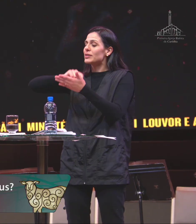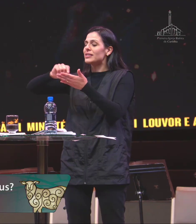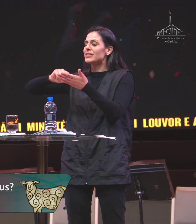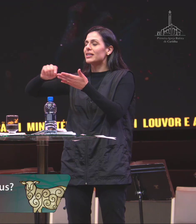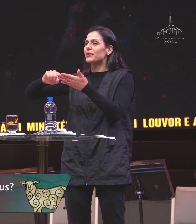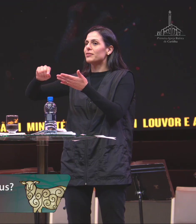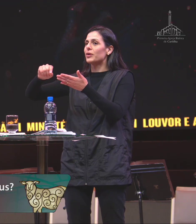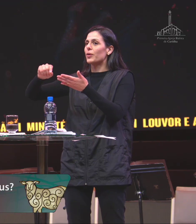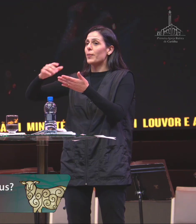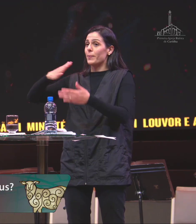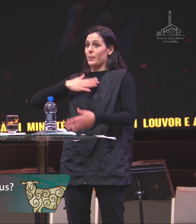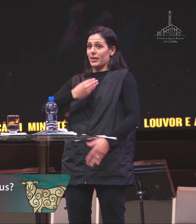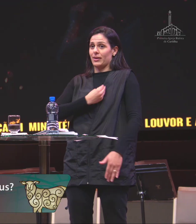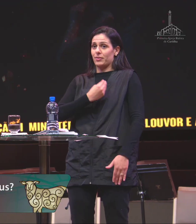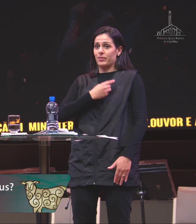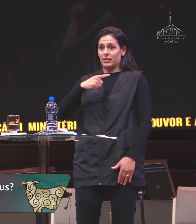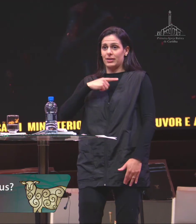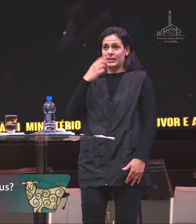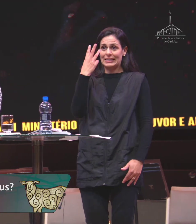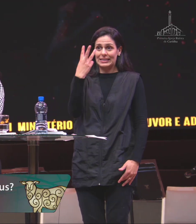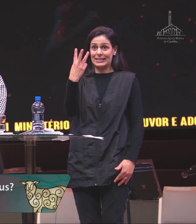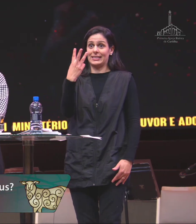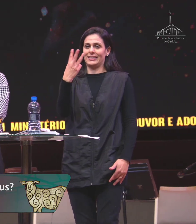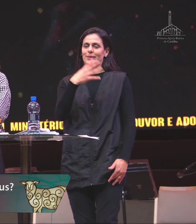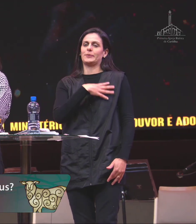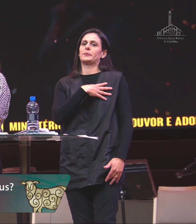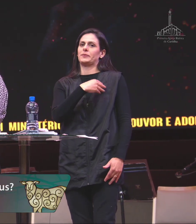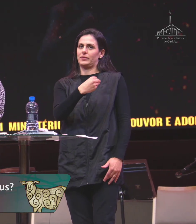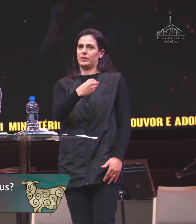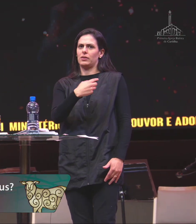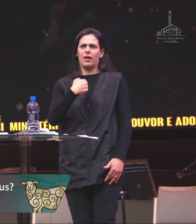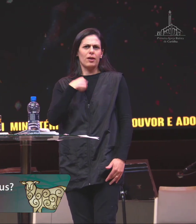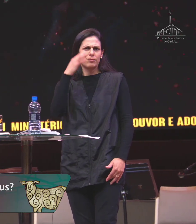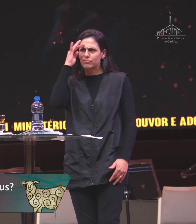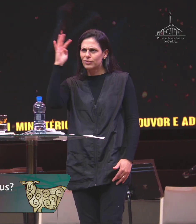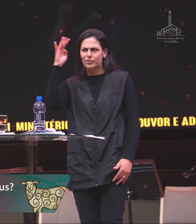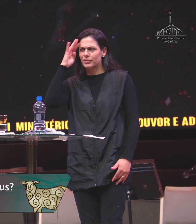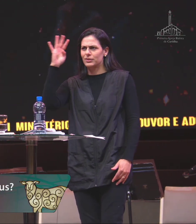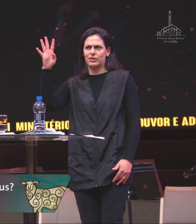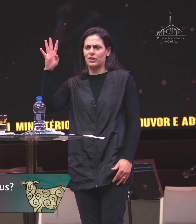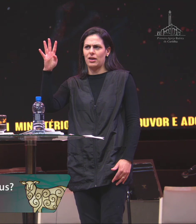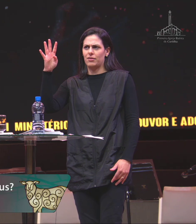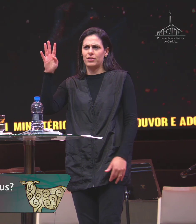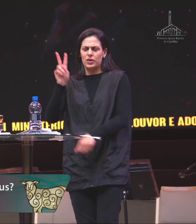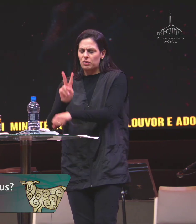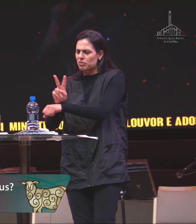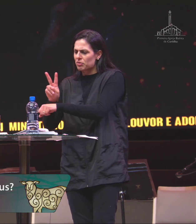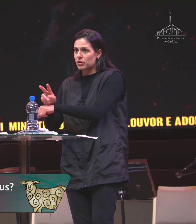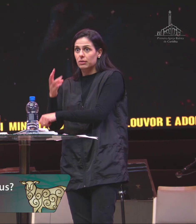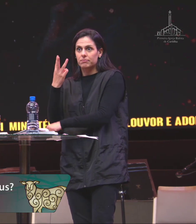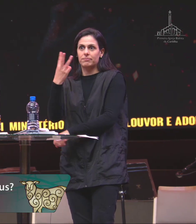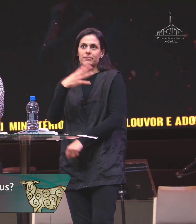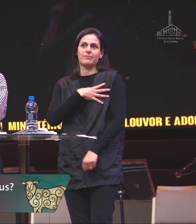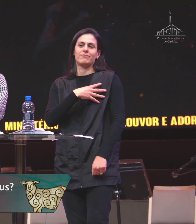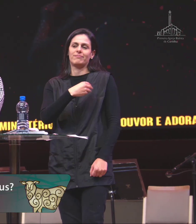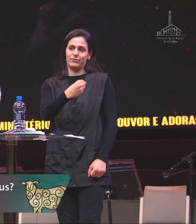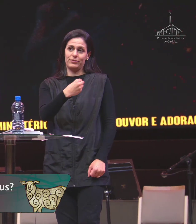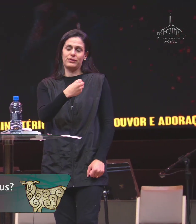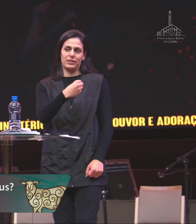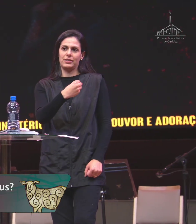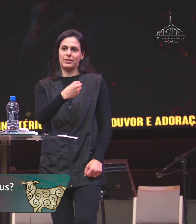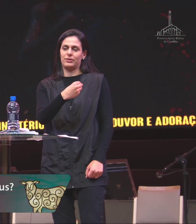viva, escrita por Cristo? Pelo Espírito Santo, né? Como diz o texto? Você quer ser um